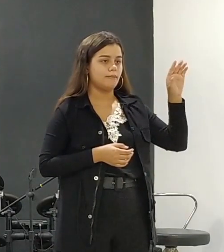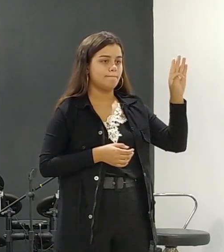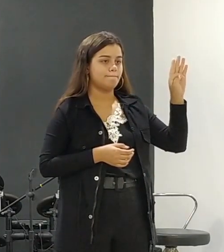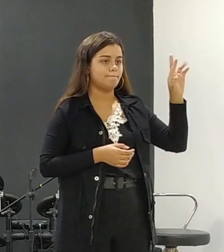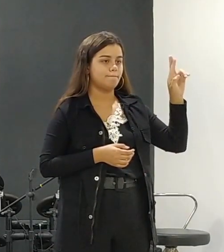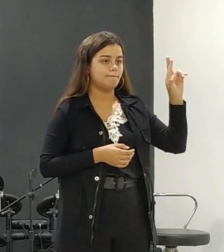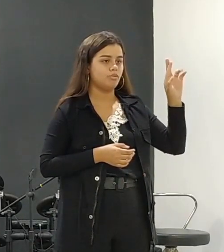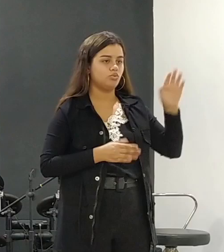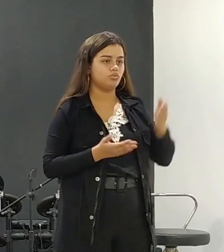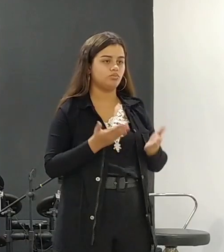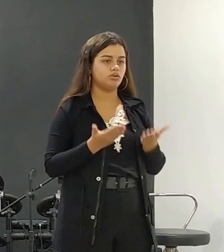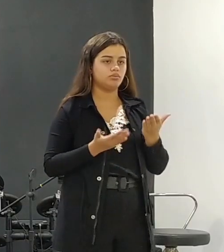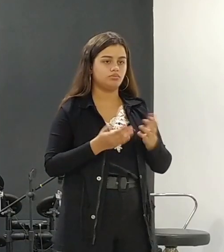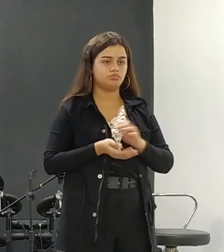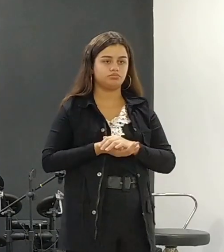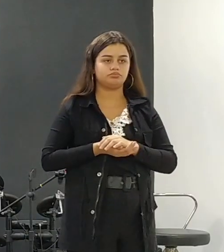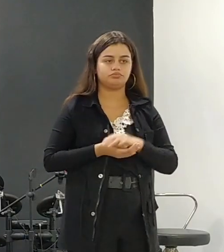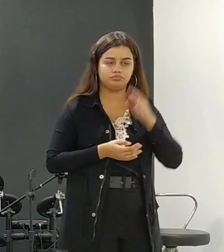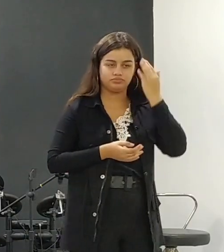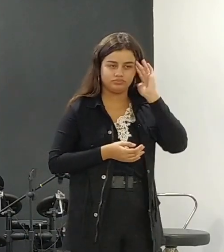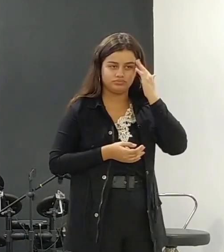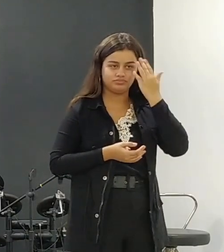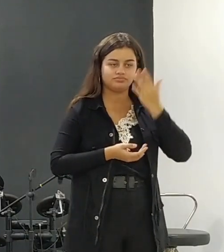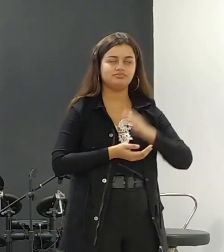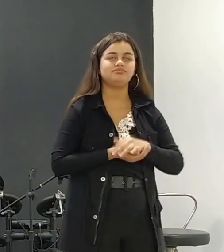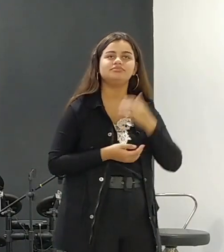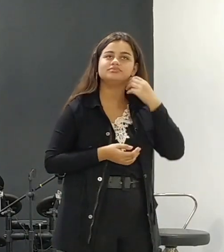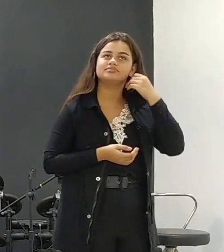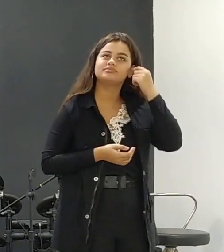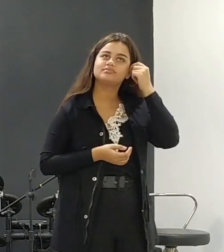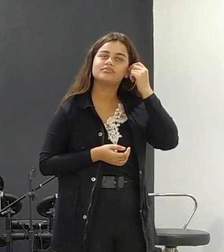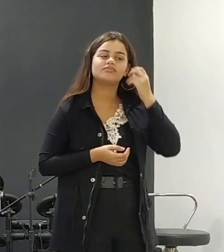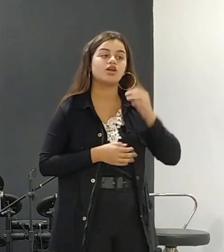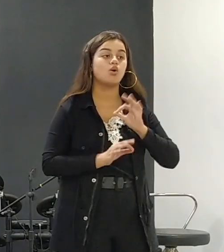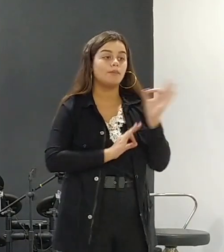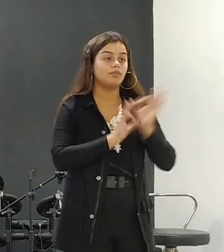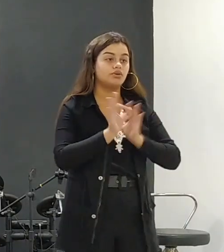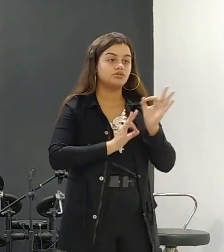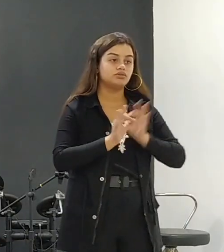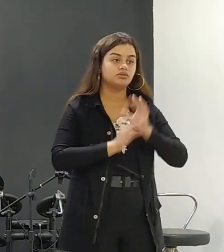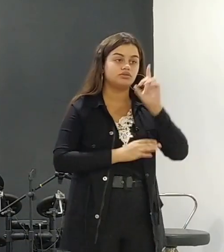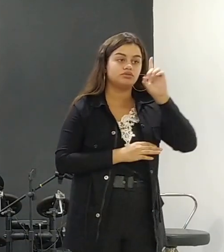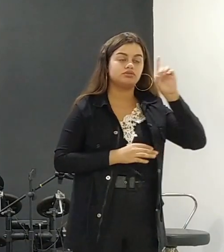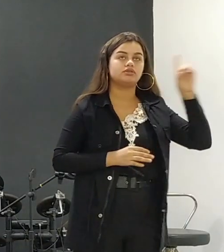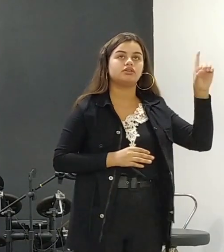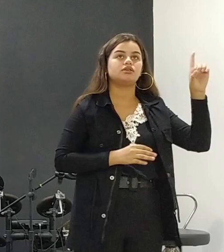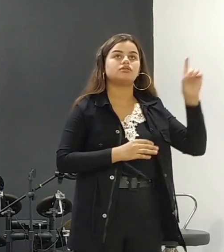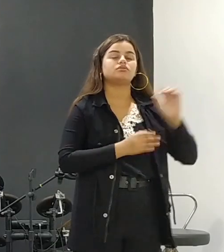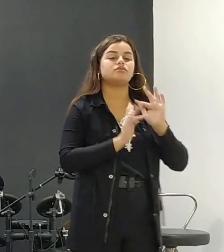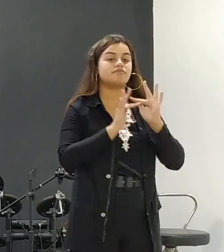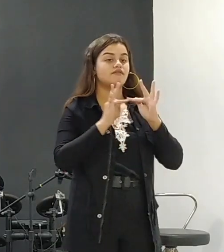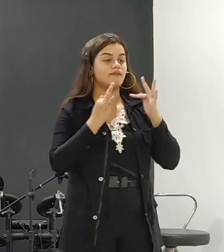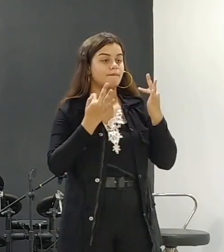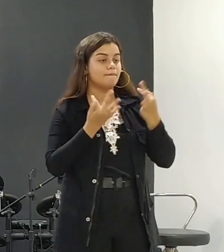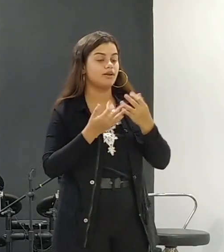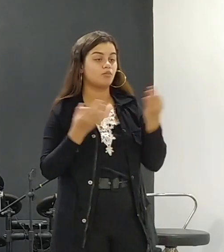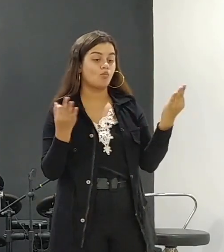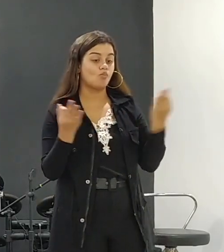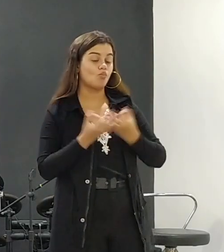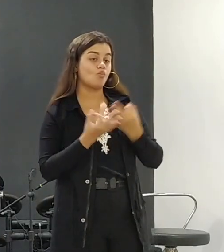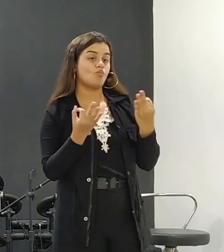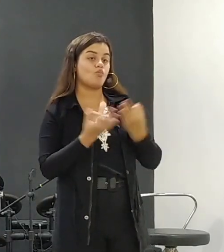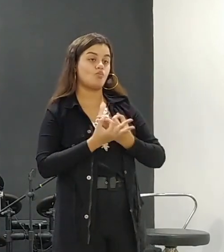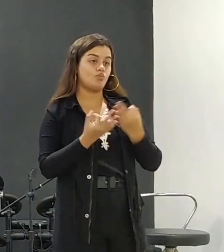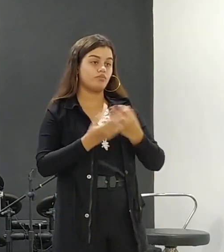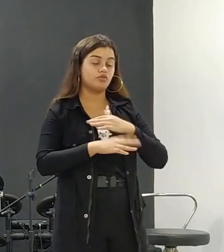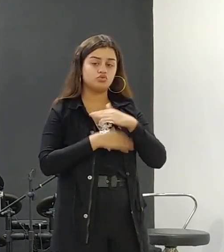para criar uma família perfeita. O projeto de Deus é que a família do Éden fosse uma família perfeita,